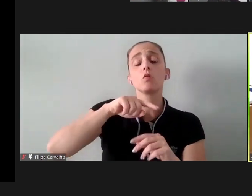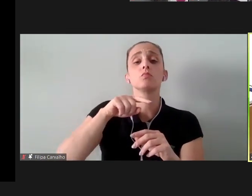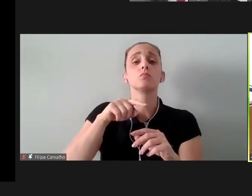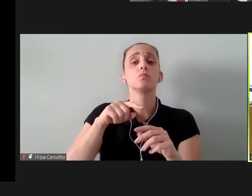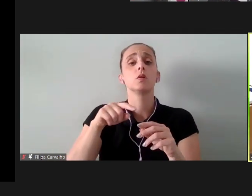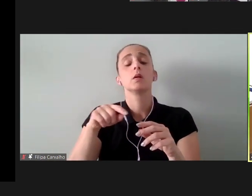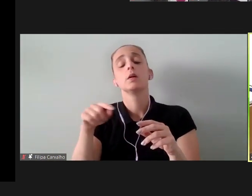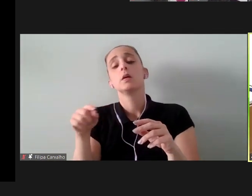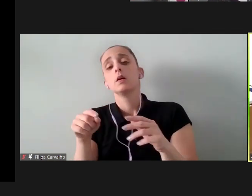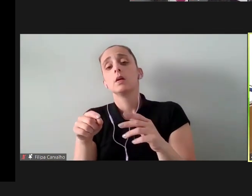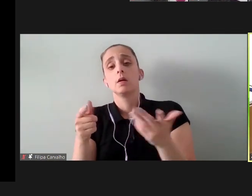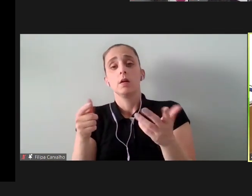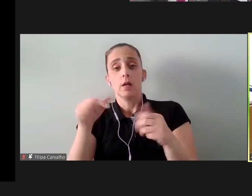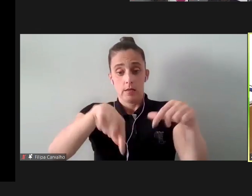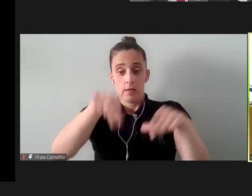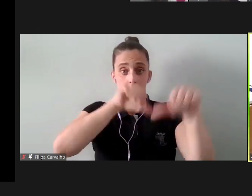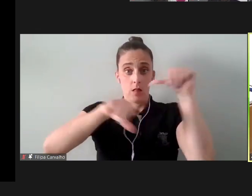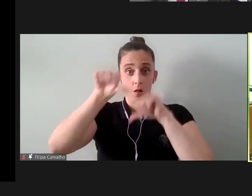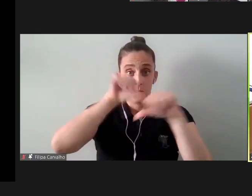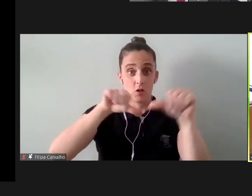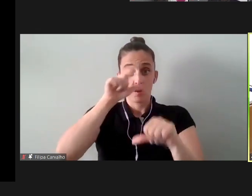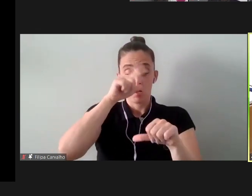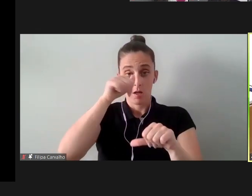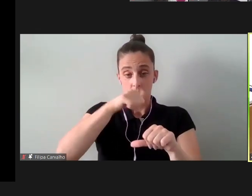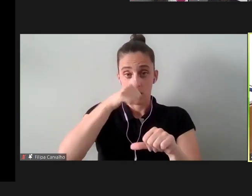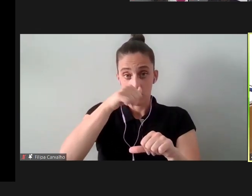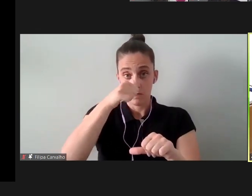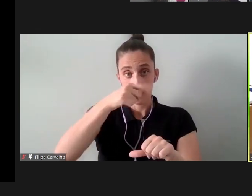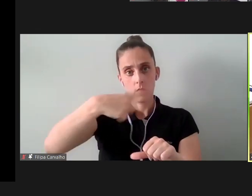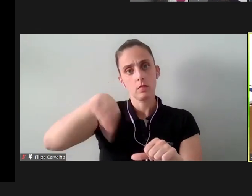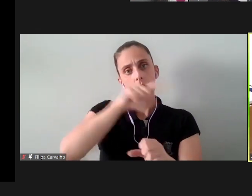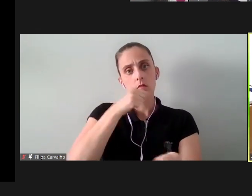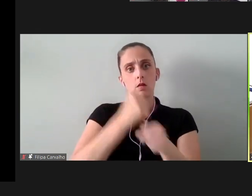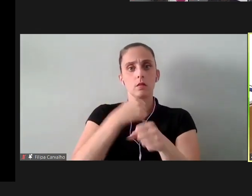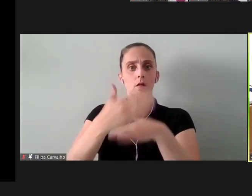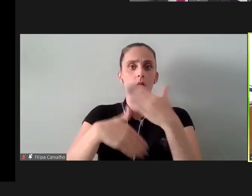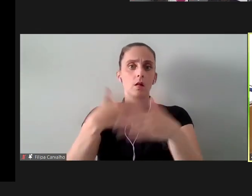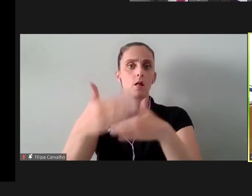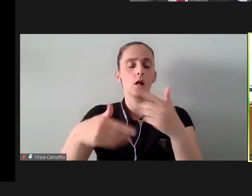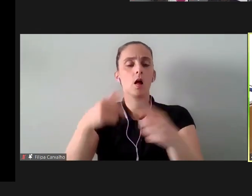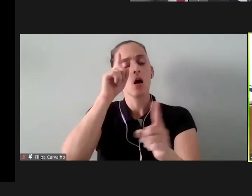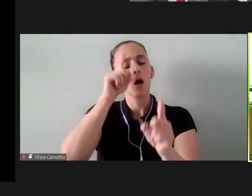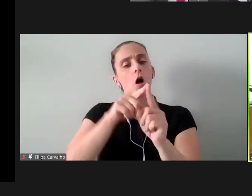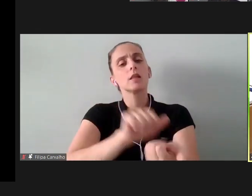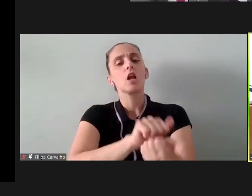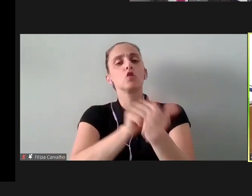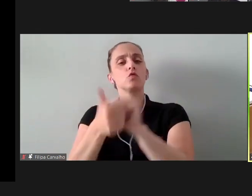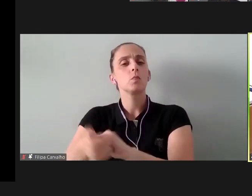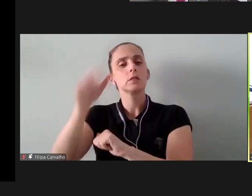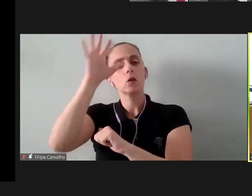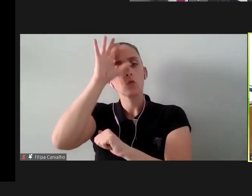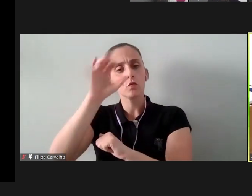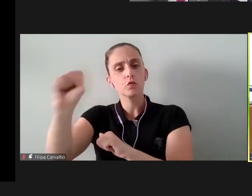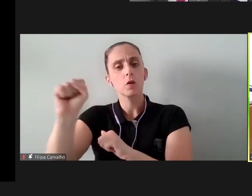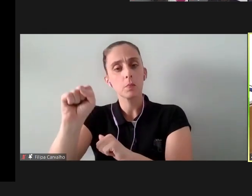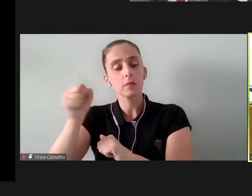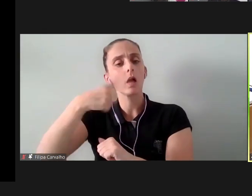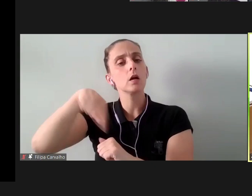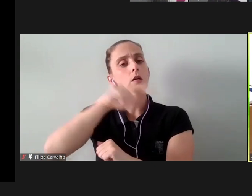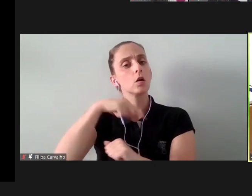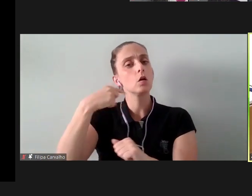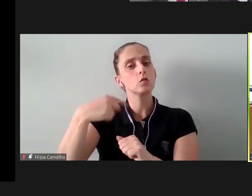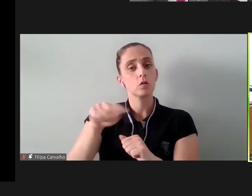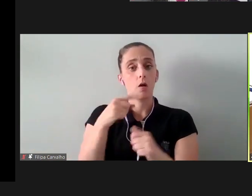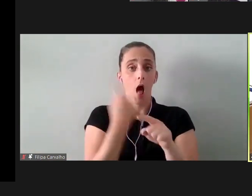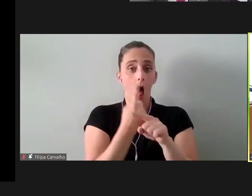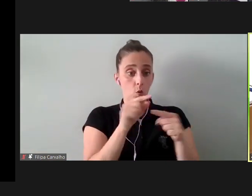das atividades realizadas pelo laboratório, a gente tem uma frente de atuação que a gente chama de transformação governamental, em que a gente utiliza essas abordagens que já estão mais